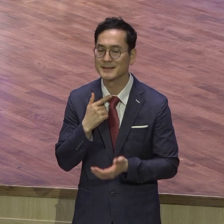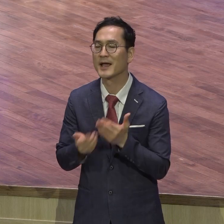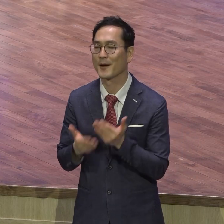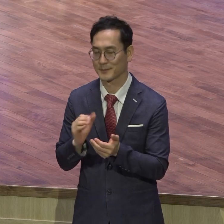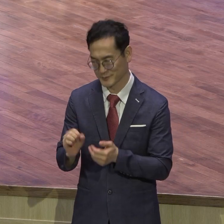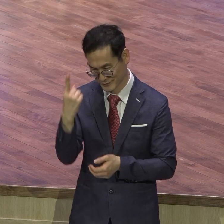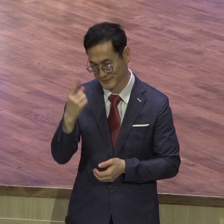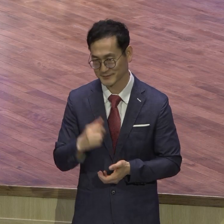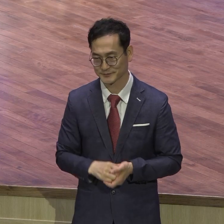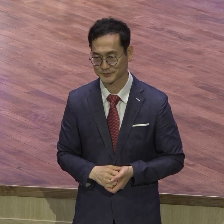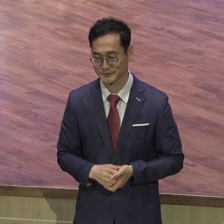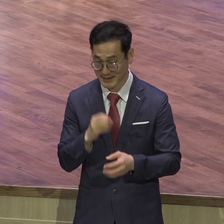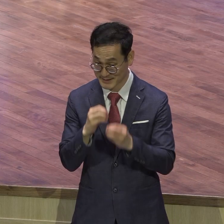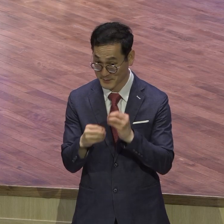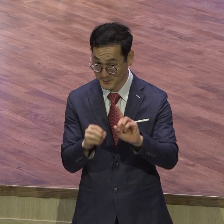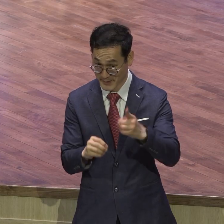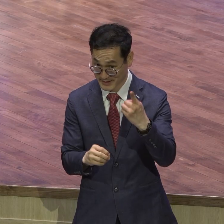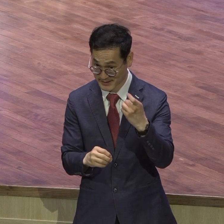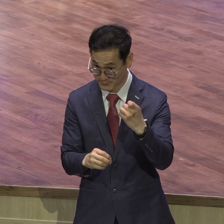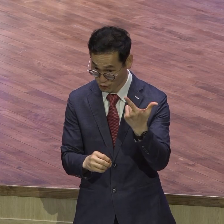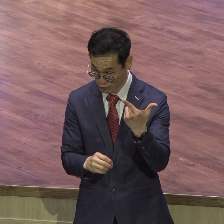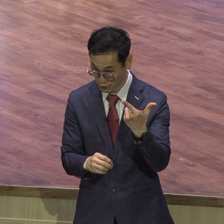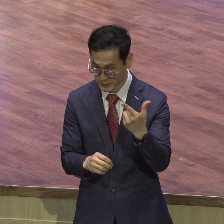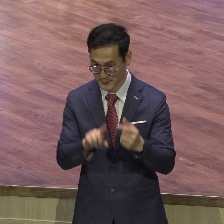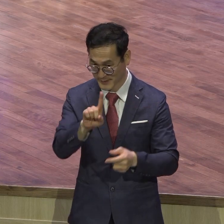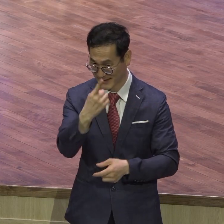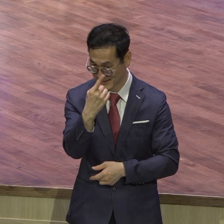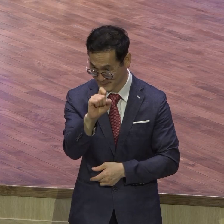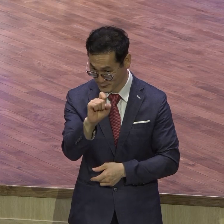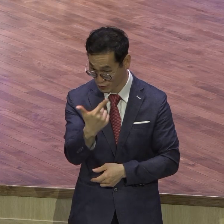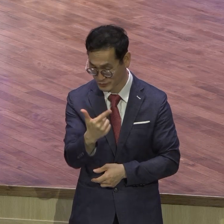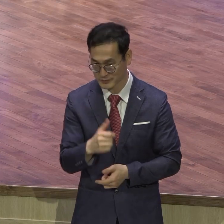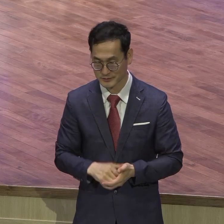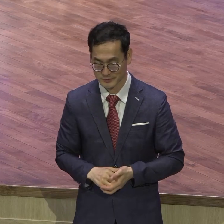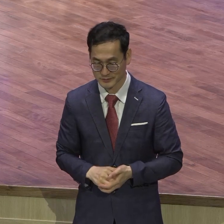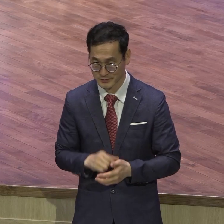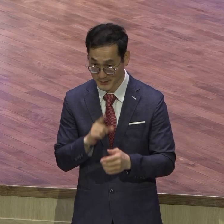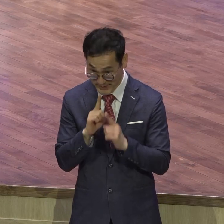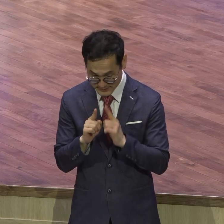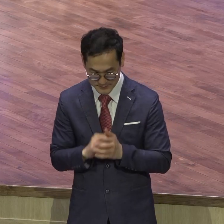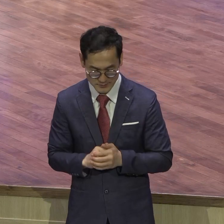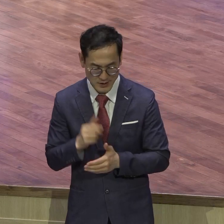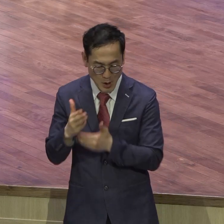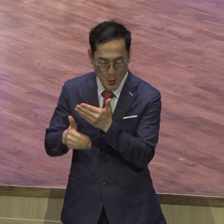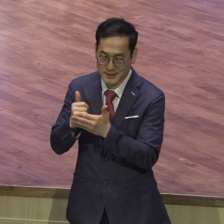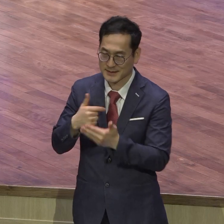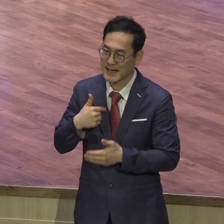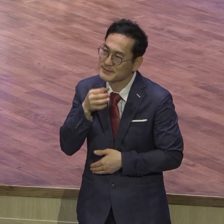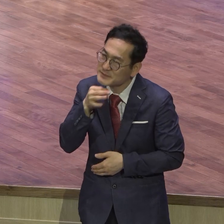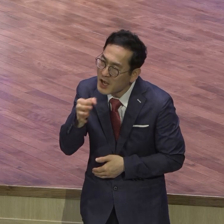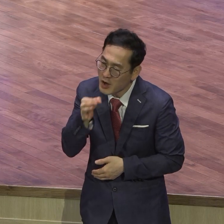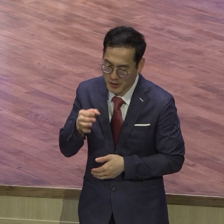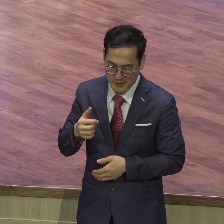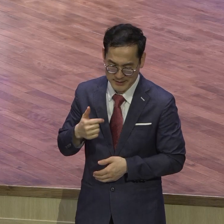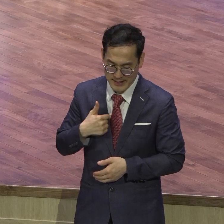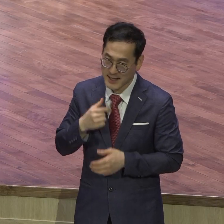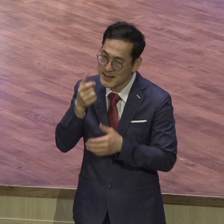10편 116편 1조를 이지를 보면 10편 기자가 이렇게 고백합니다 여호와께서 내 음성과 내